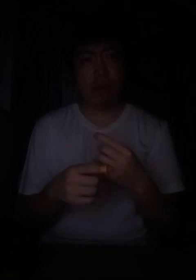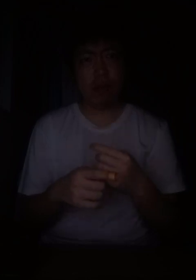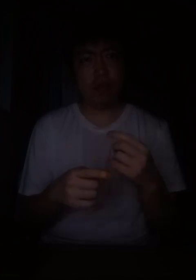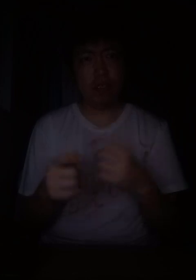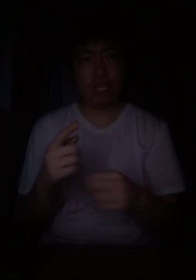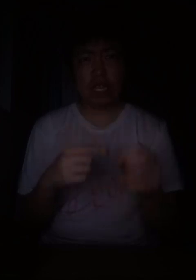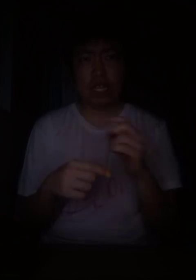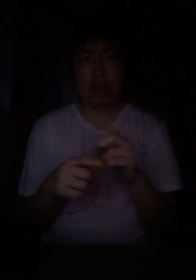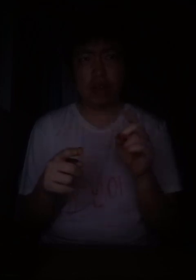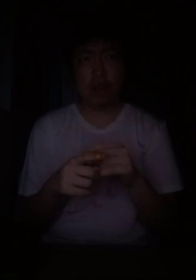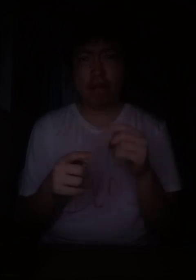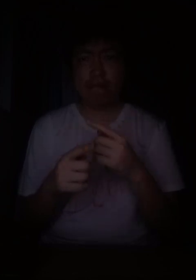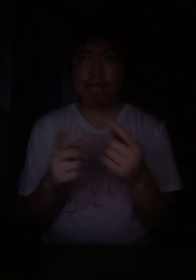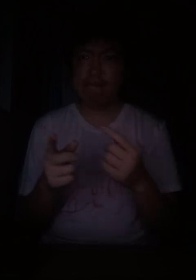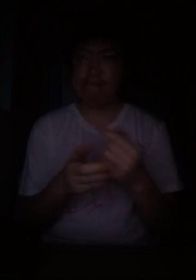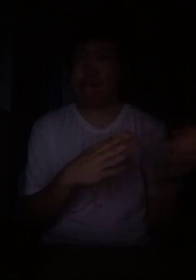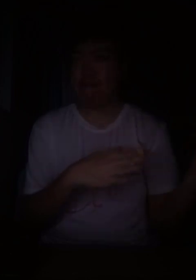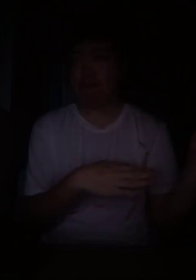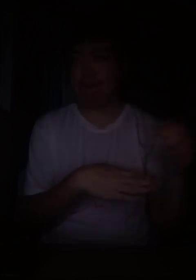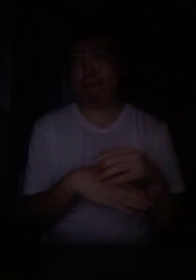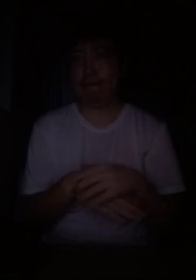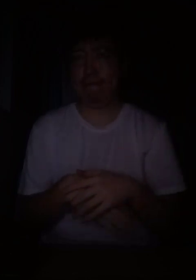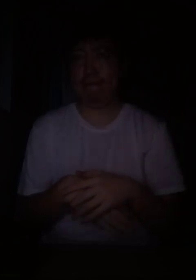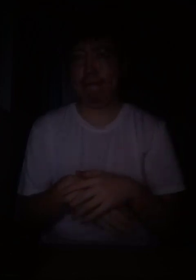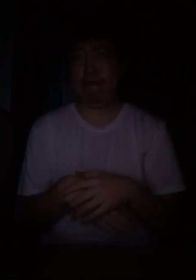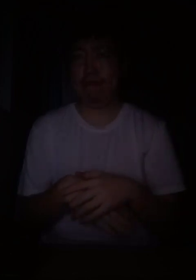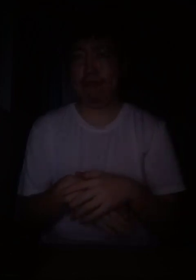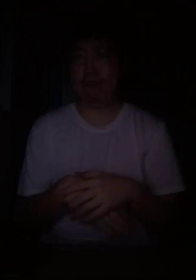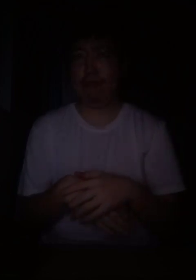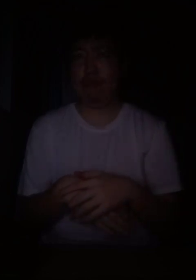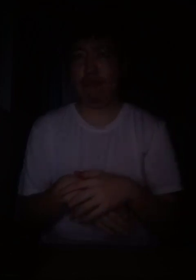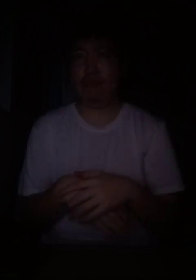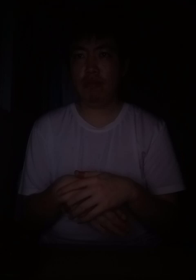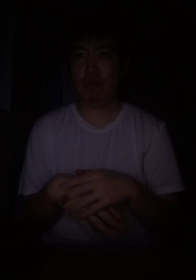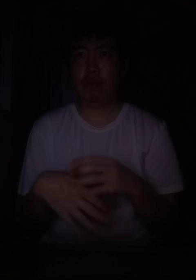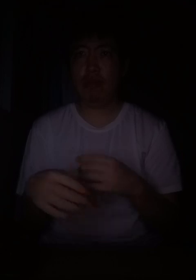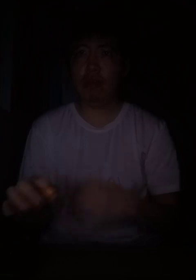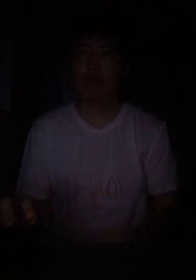과실치상 혐의로 검찰에 넘겼습니다. JTBC 윤정주입니다.